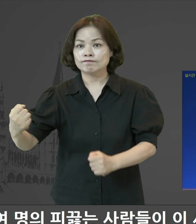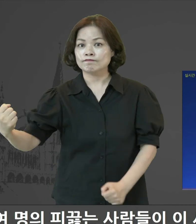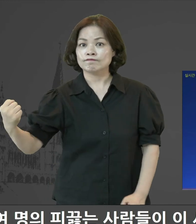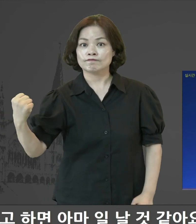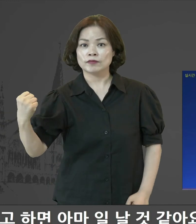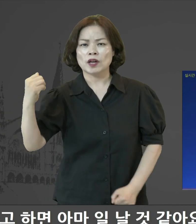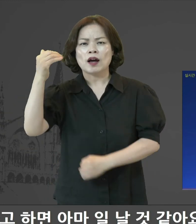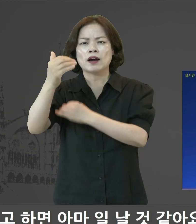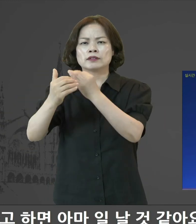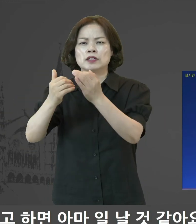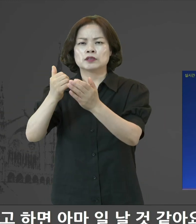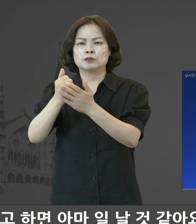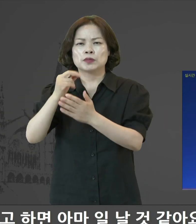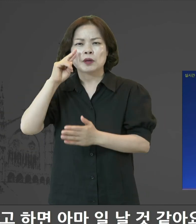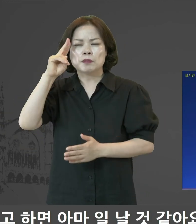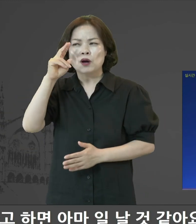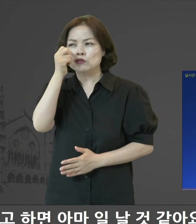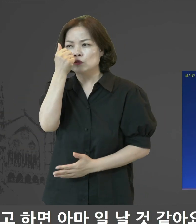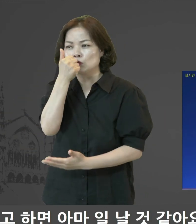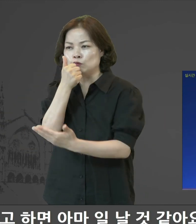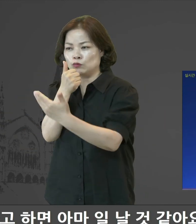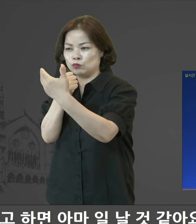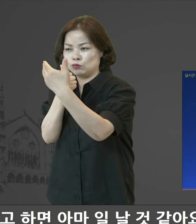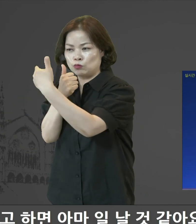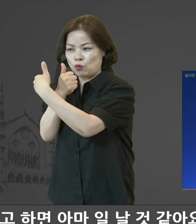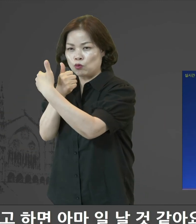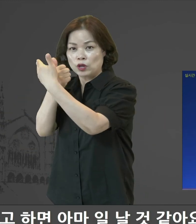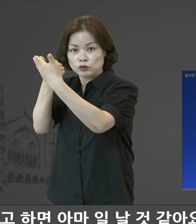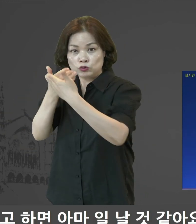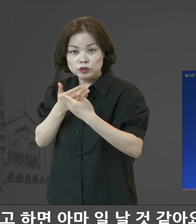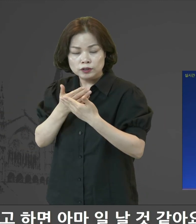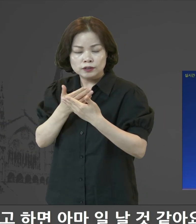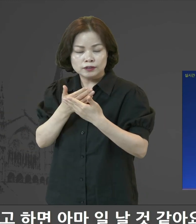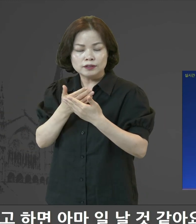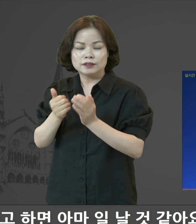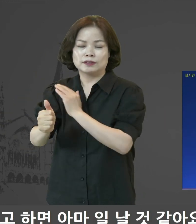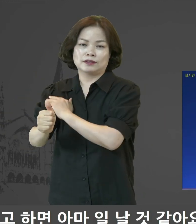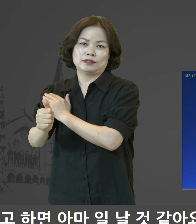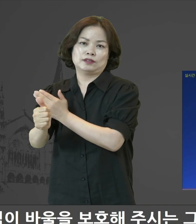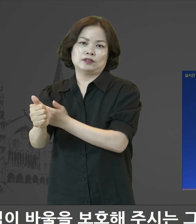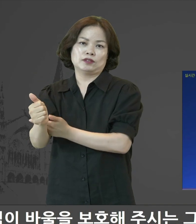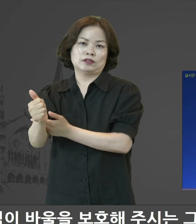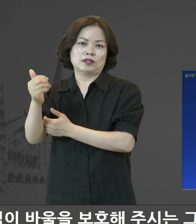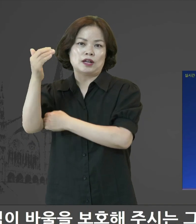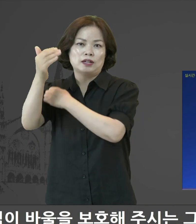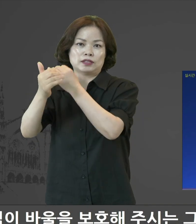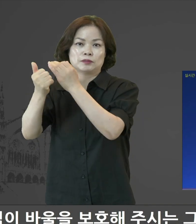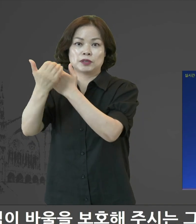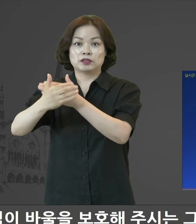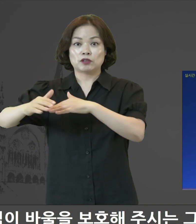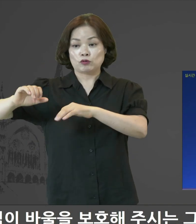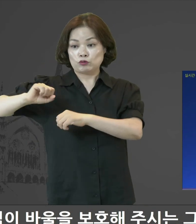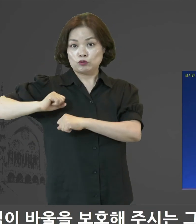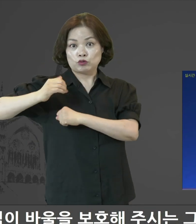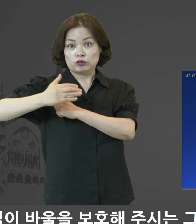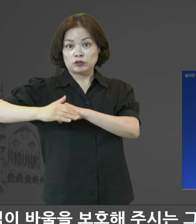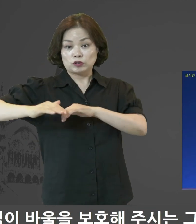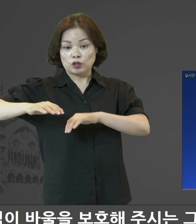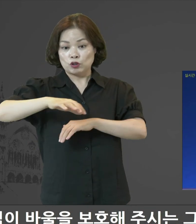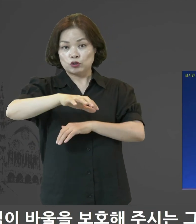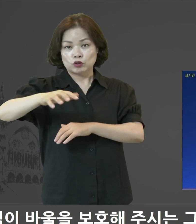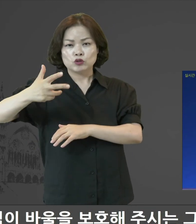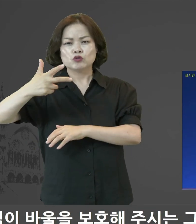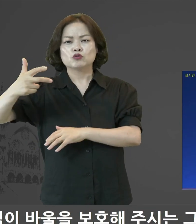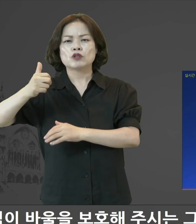강력한 하나님이 바울을 보호해 주시는 그 보호의 손길은 하나님이 천군 천사를 동원해서 주의